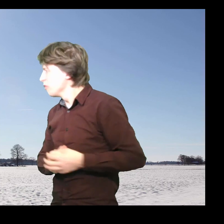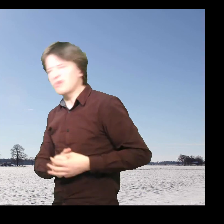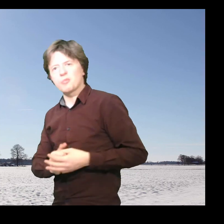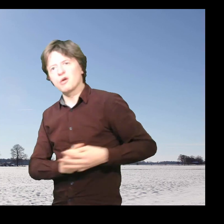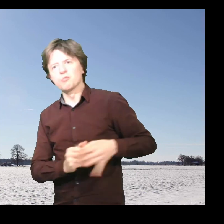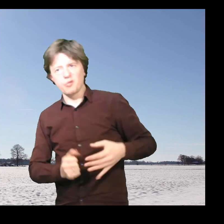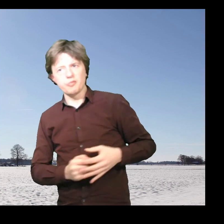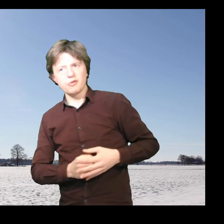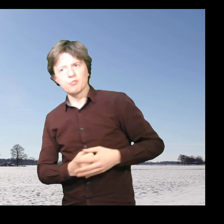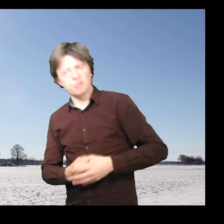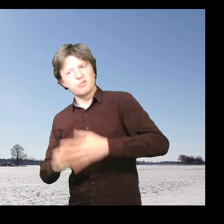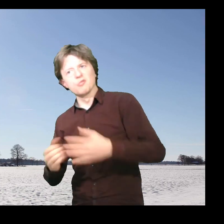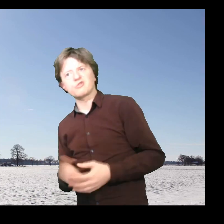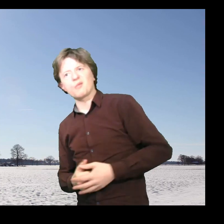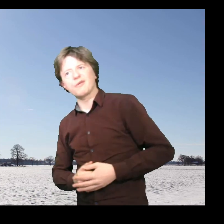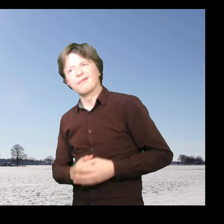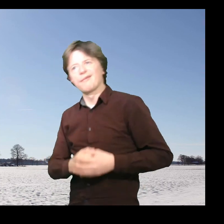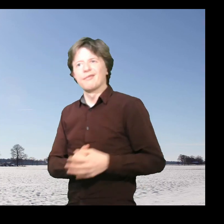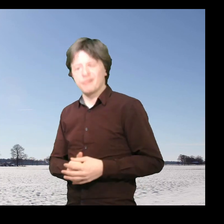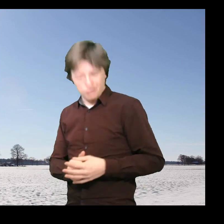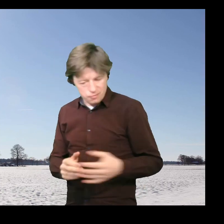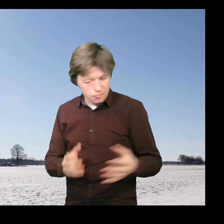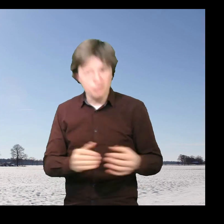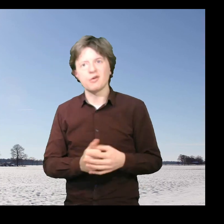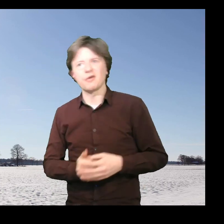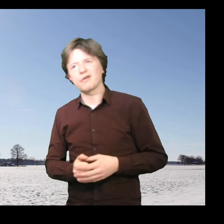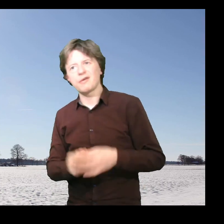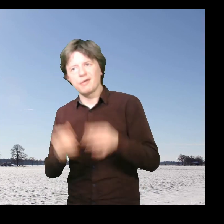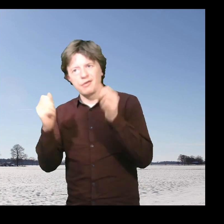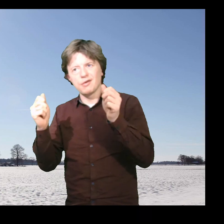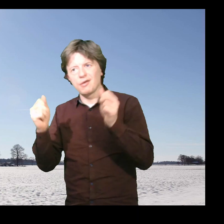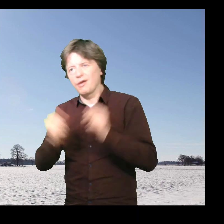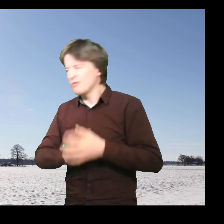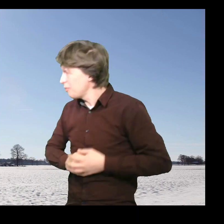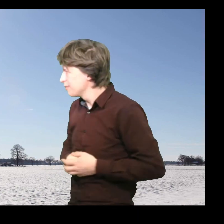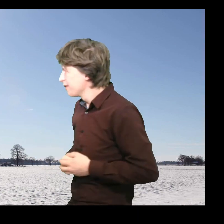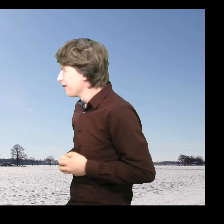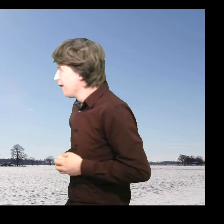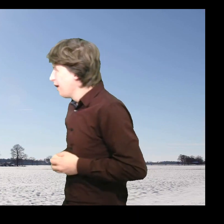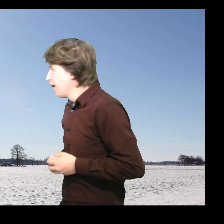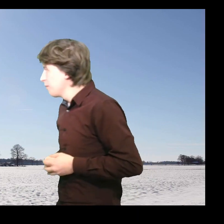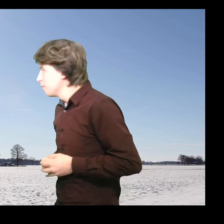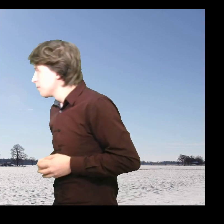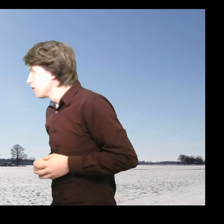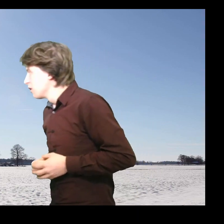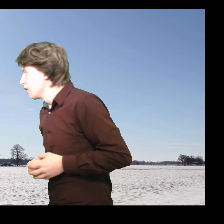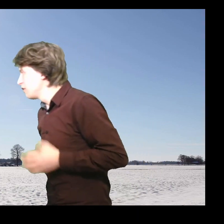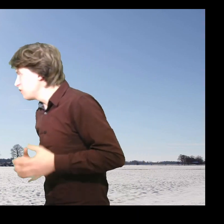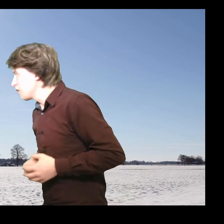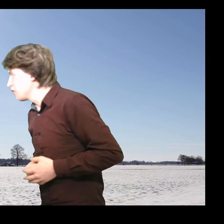mondkapje pumpen. Pump je mondkapje. Dus je hebt zo'n mooi mondkapje gekregen in je envelop. Het lied van volgende